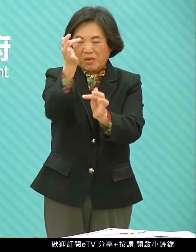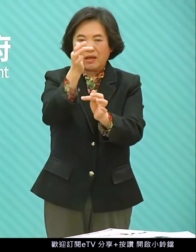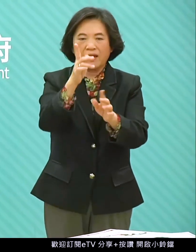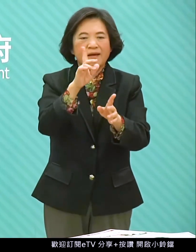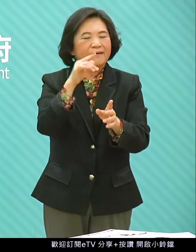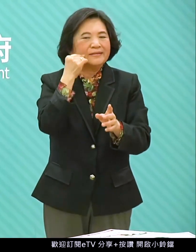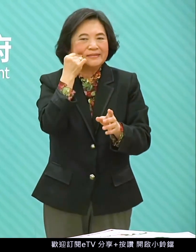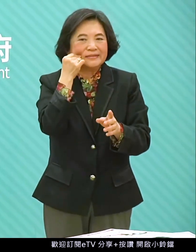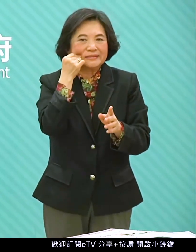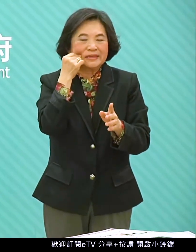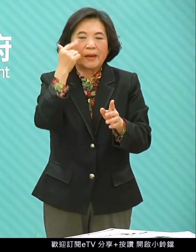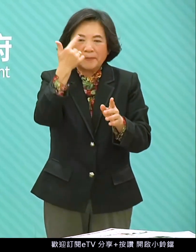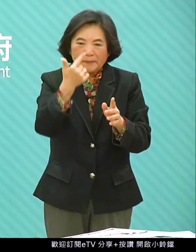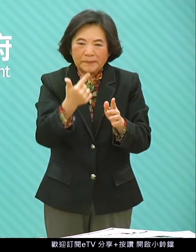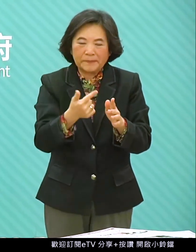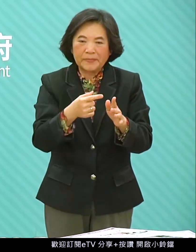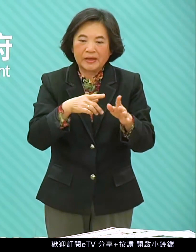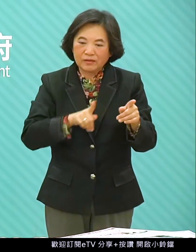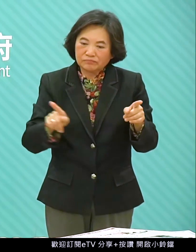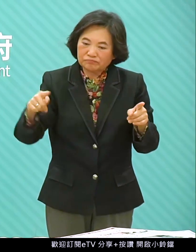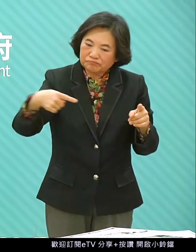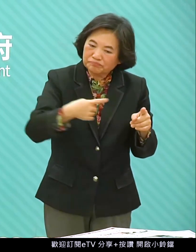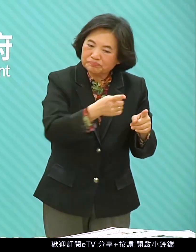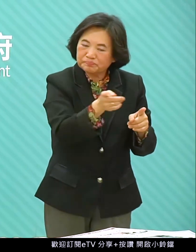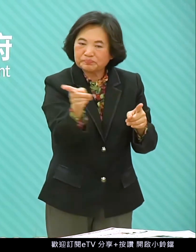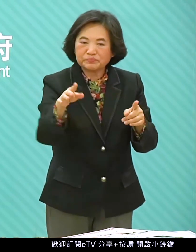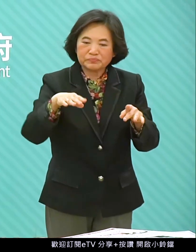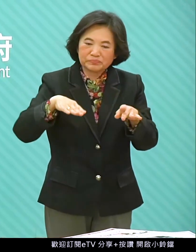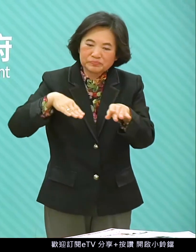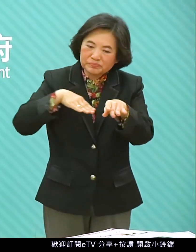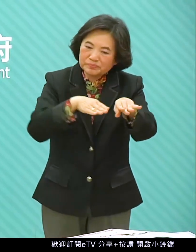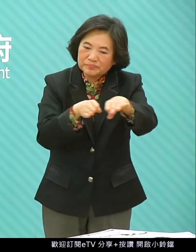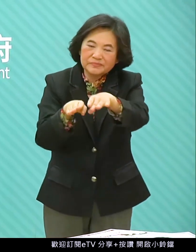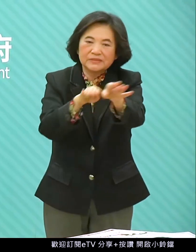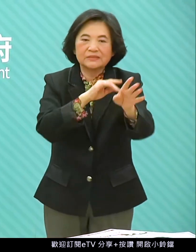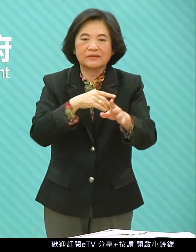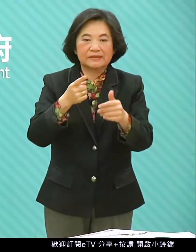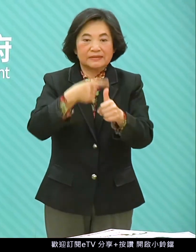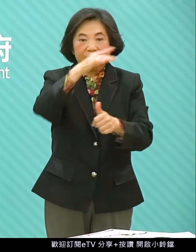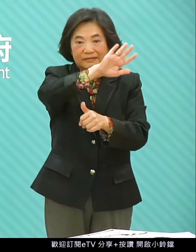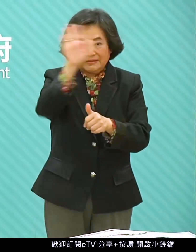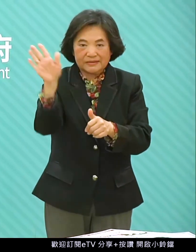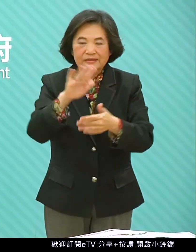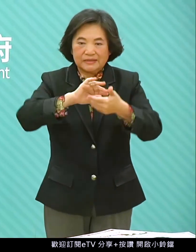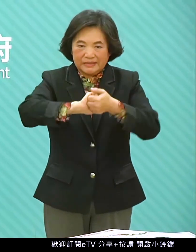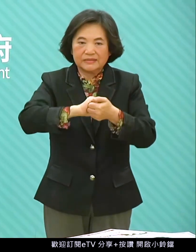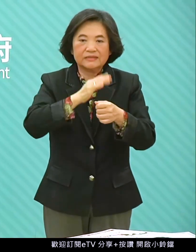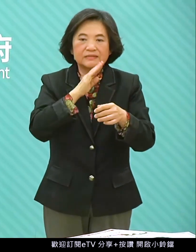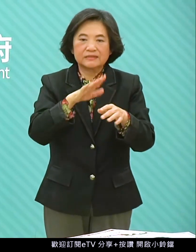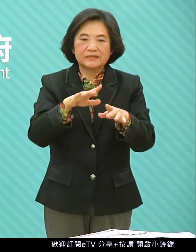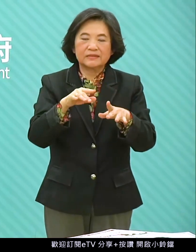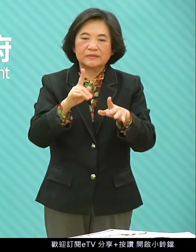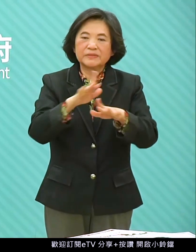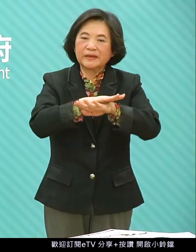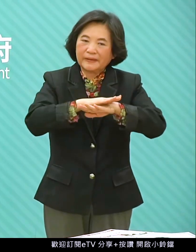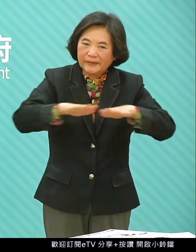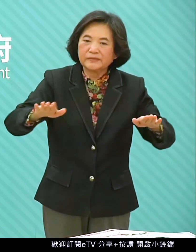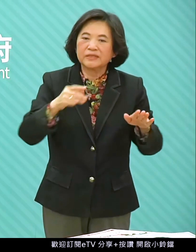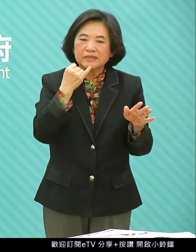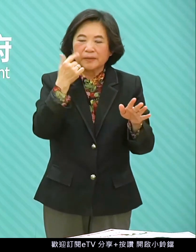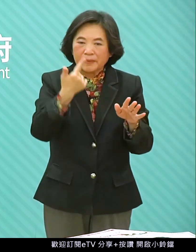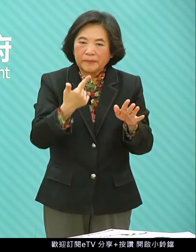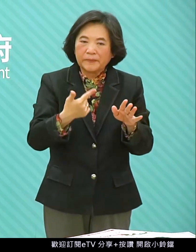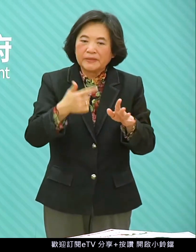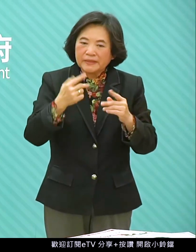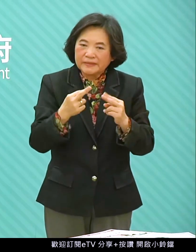慢慢上，而且我跟你讲那个动线顺不顺，那这个所以第一天通常就先 OK 安全了哦，那